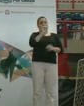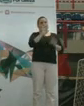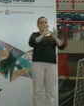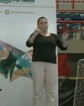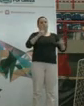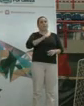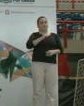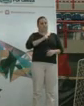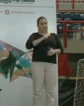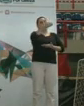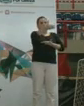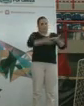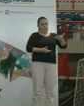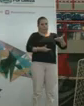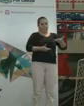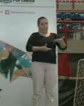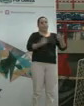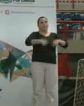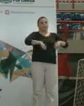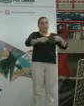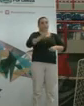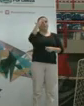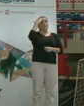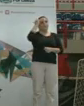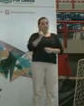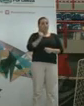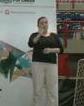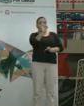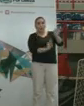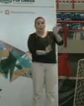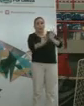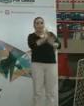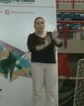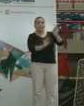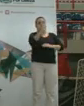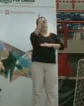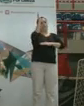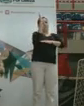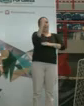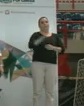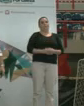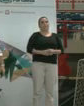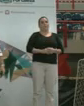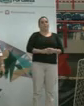estar lá na prova qual é essa função, e ele vai fazer uma pergunta acerca disso. Lá na